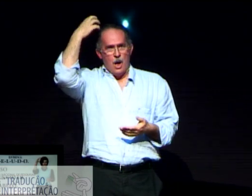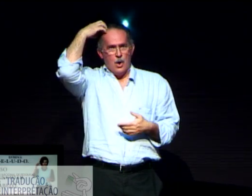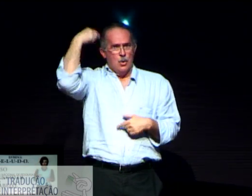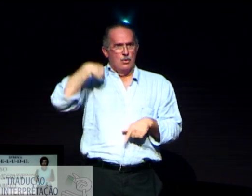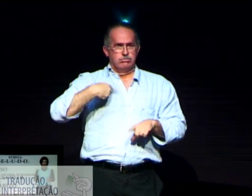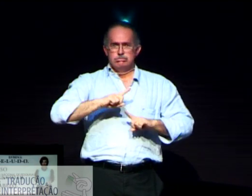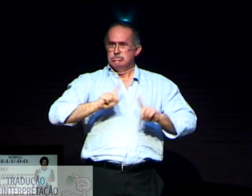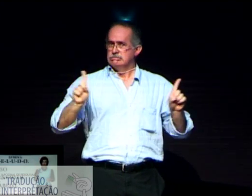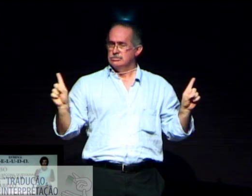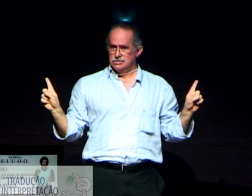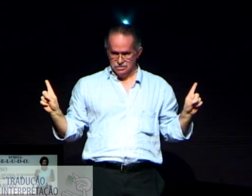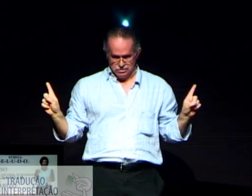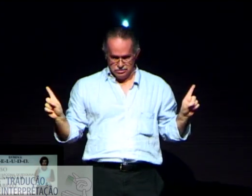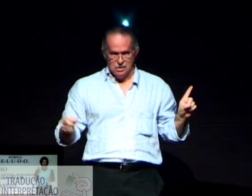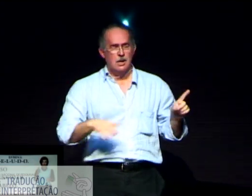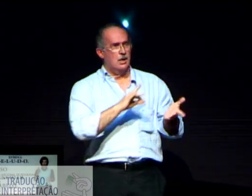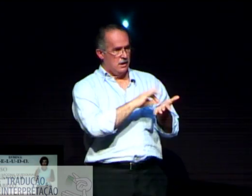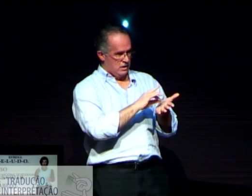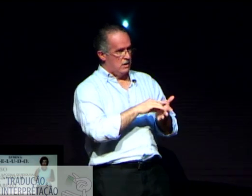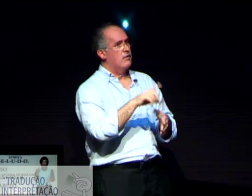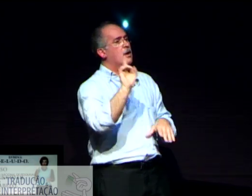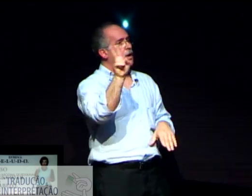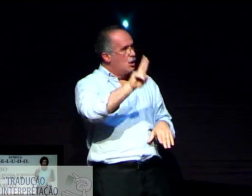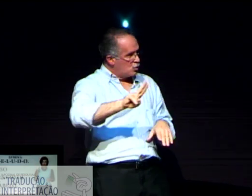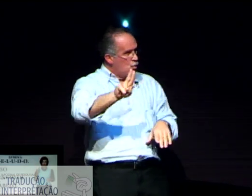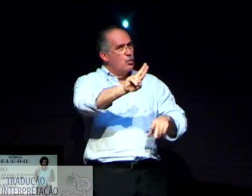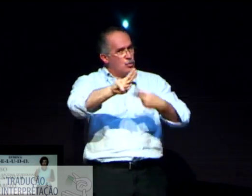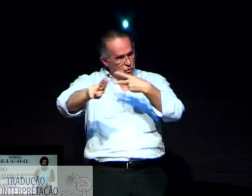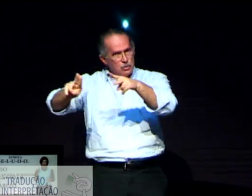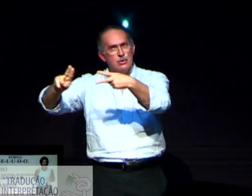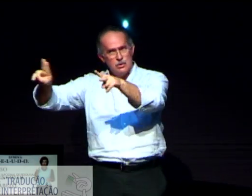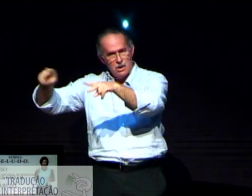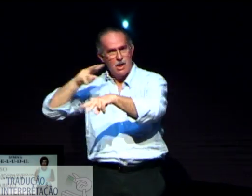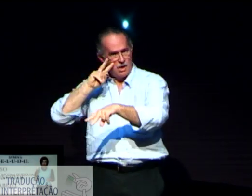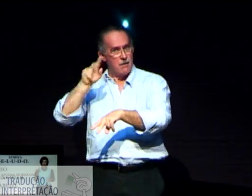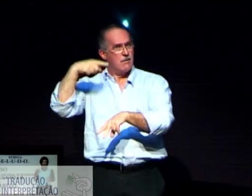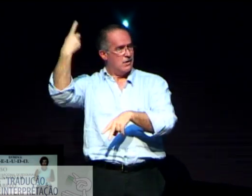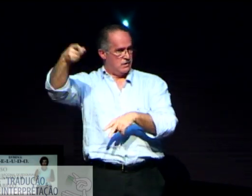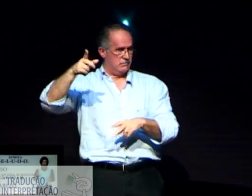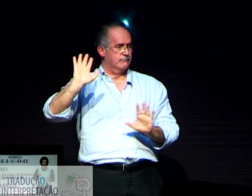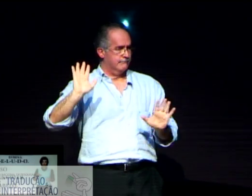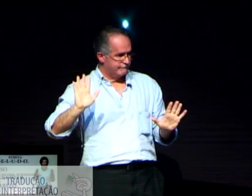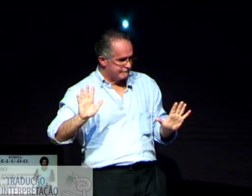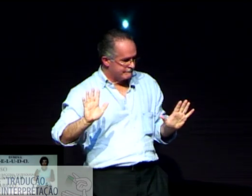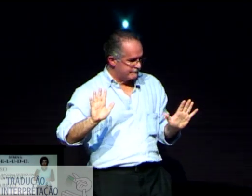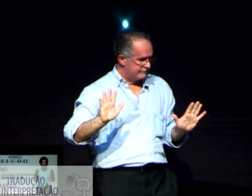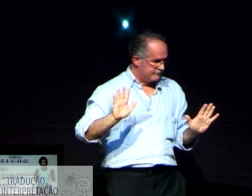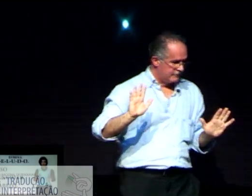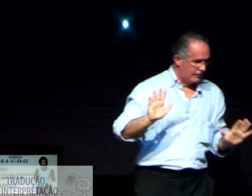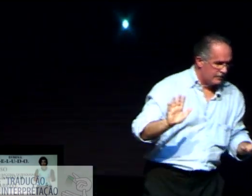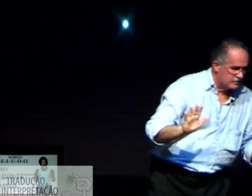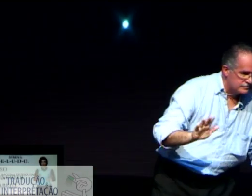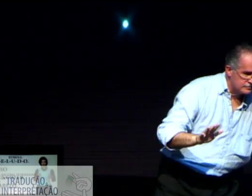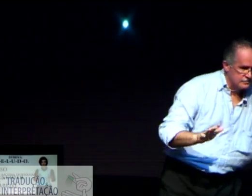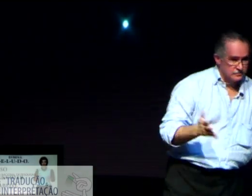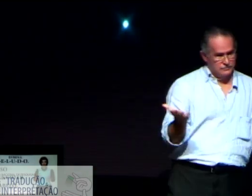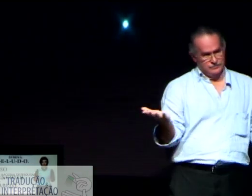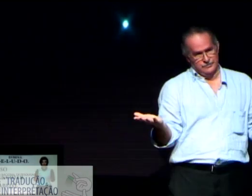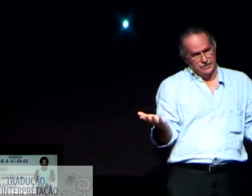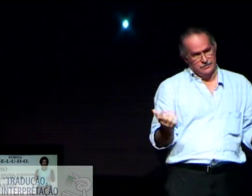Bom, a culpa não é minha, tá? Eu já aviso de antemão que a culpa não é minha. Se vocês usarem, vocês vão ter isso como resposta